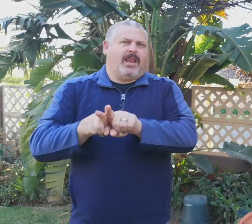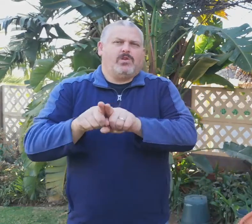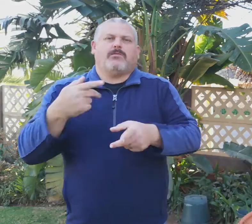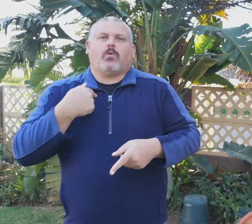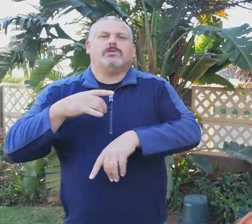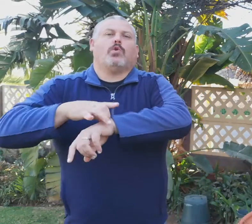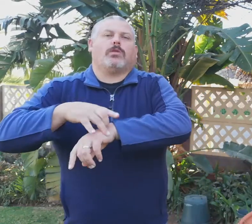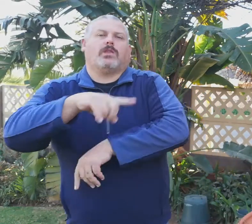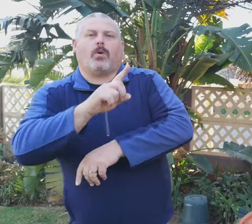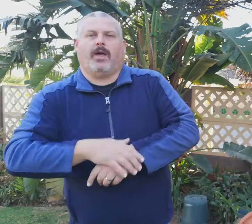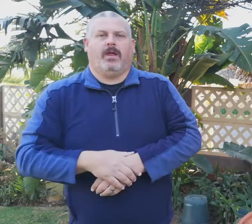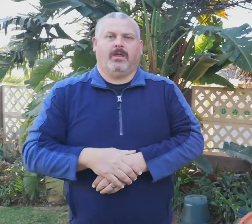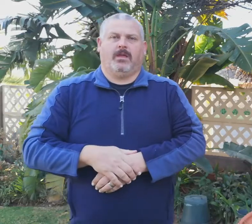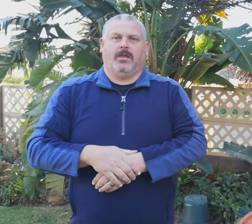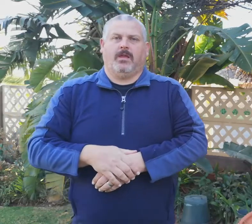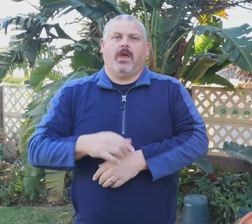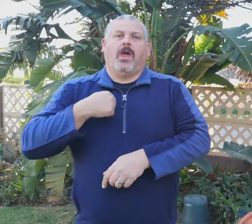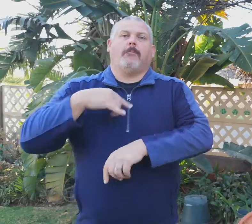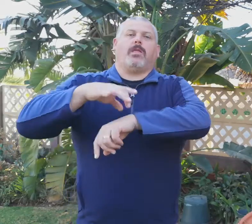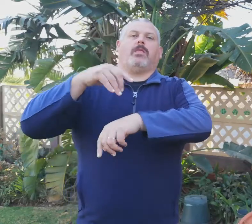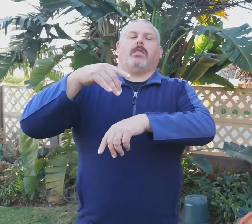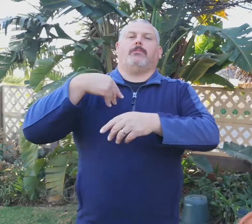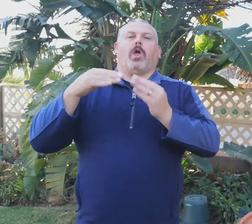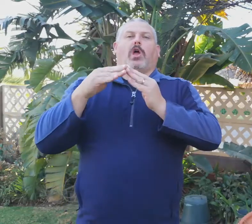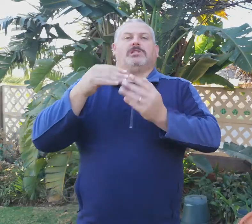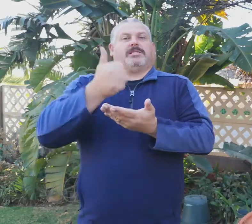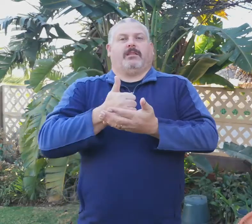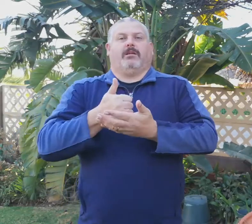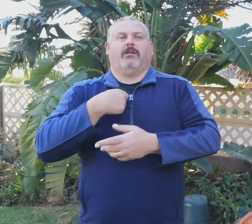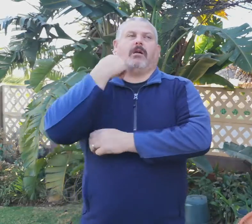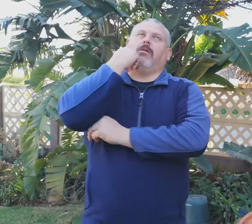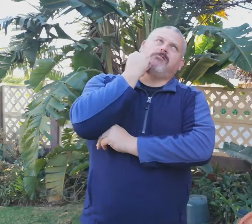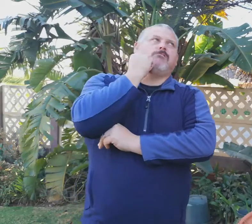Net soos wat ons dochter toe gaan, by huis sit